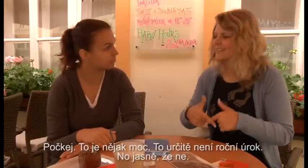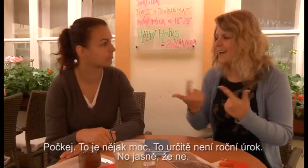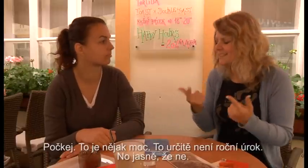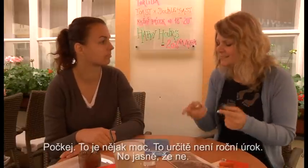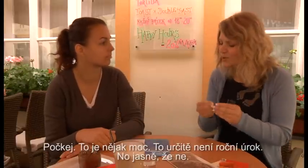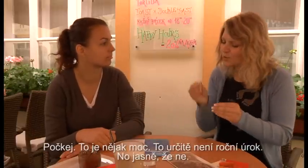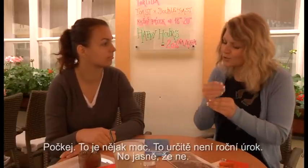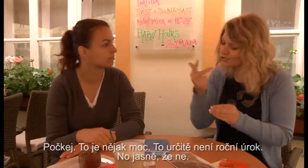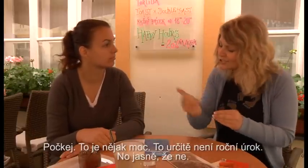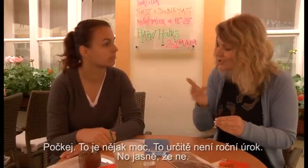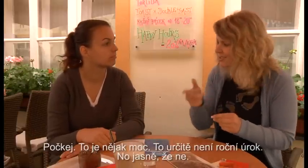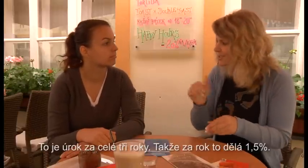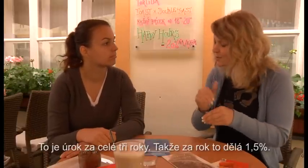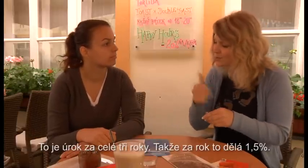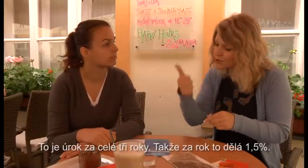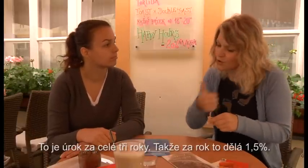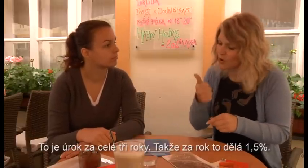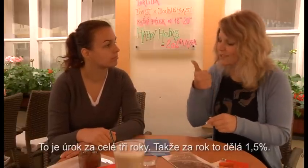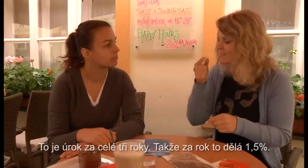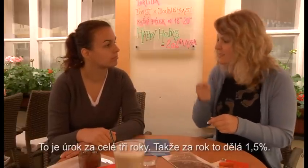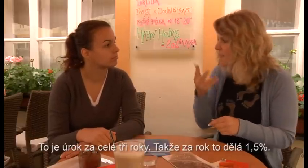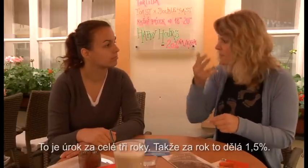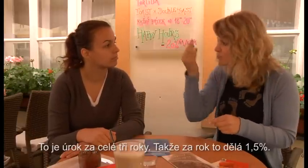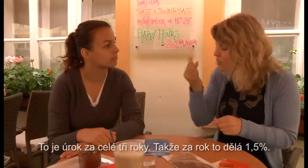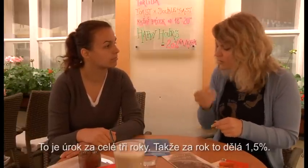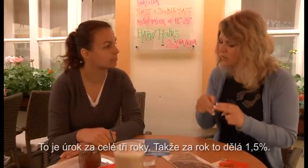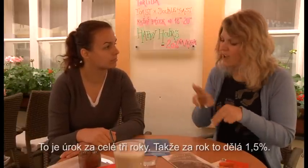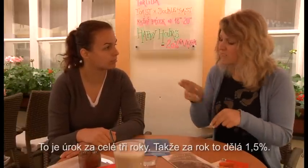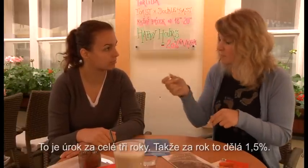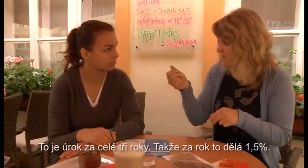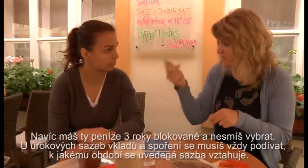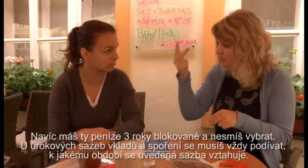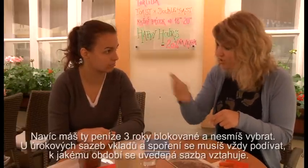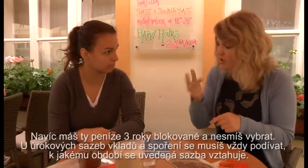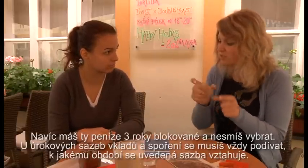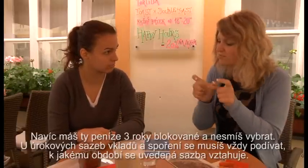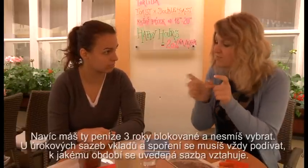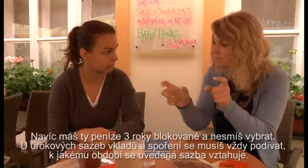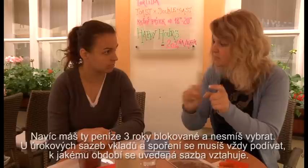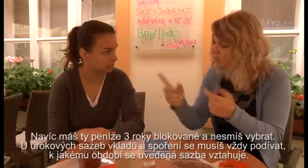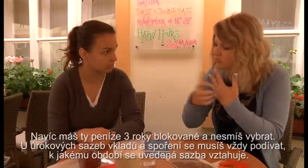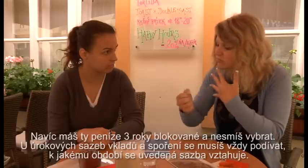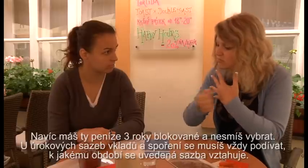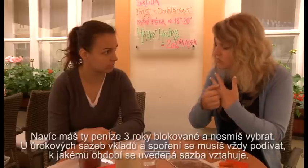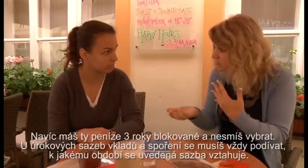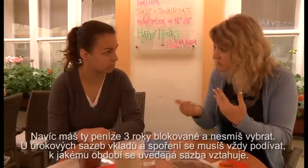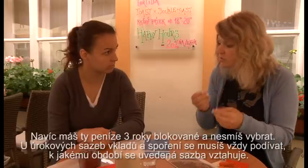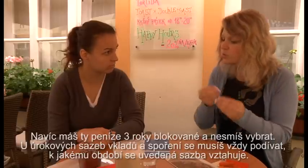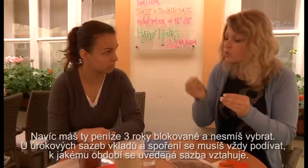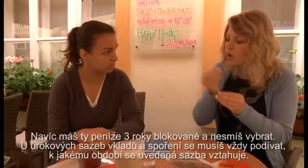No jasně, že ne. To je úrok za celé 3 roky, takže za rok to dělá 1,5%. Navíc máš ty peníze 3 roky blokované, nesmíš je